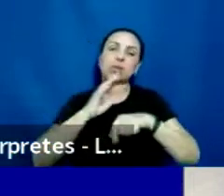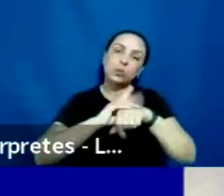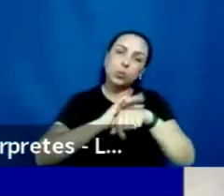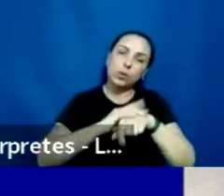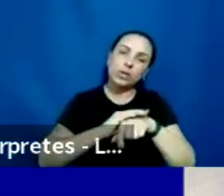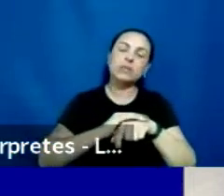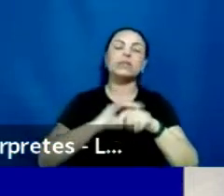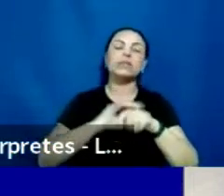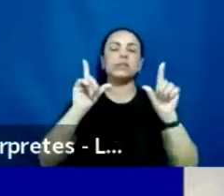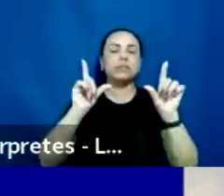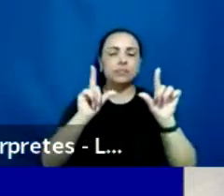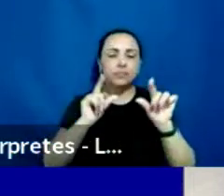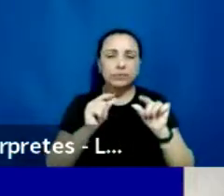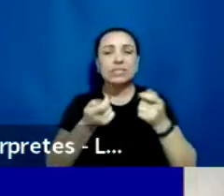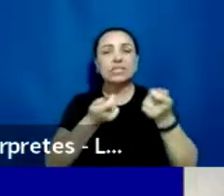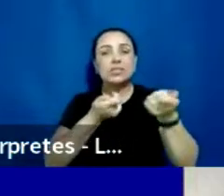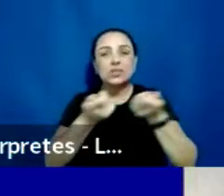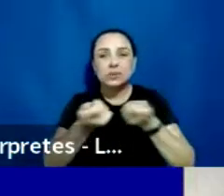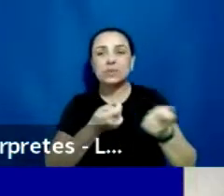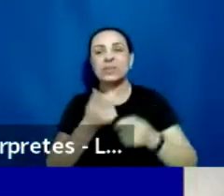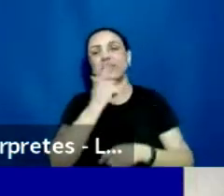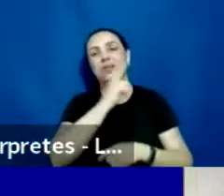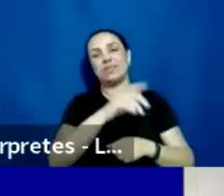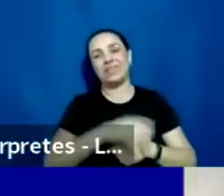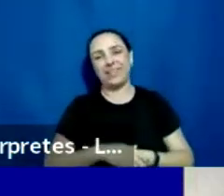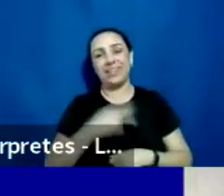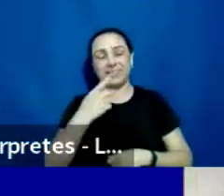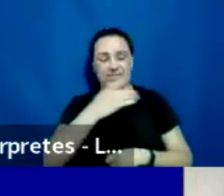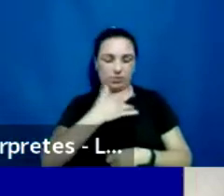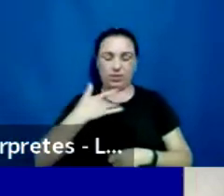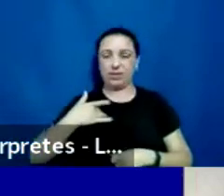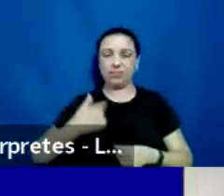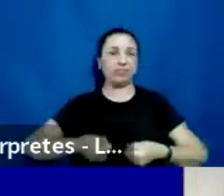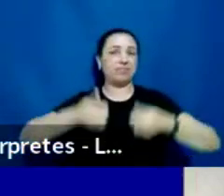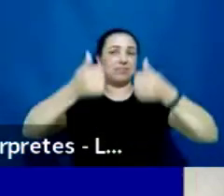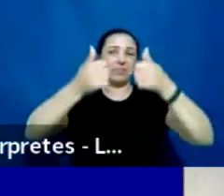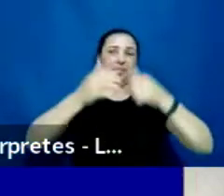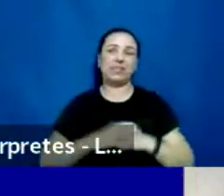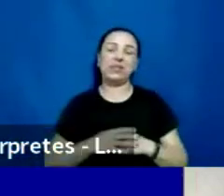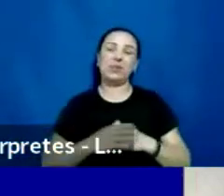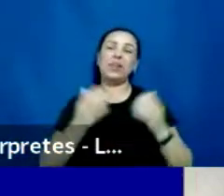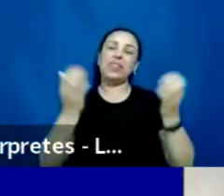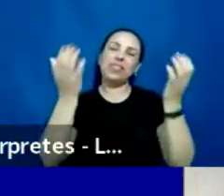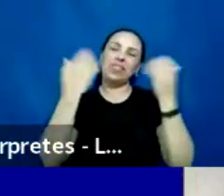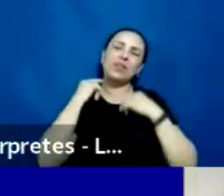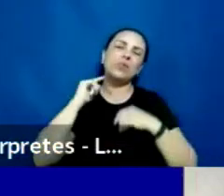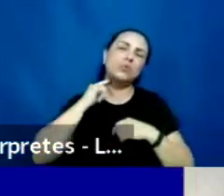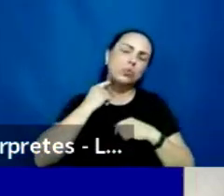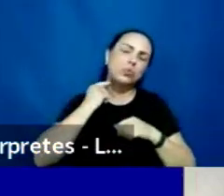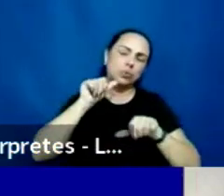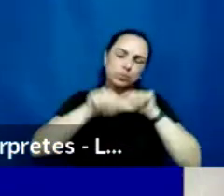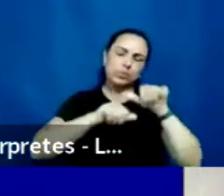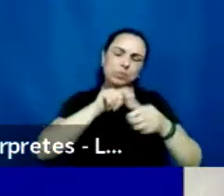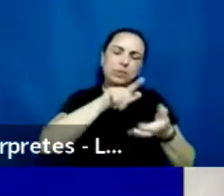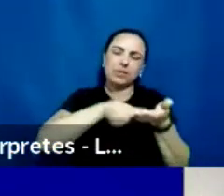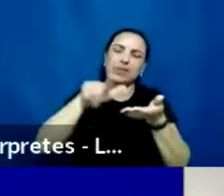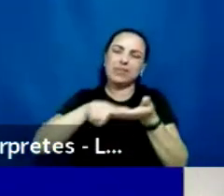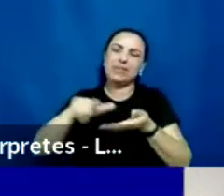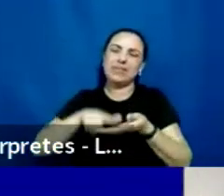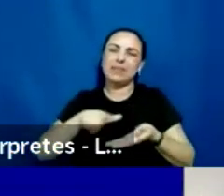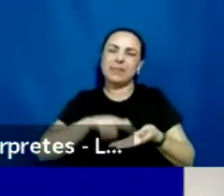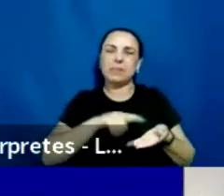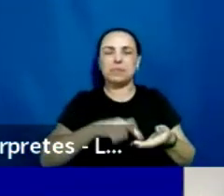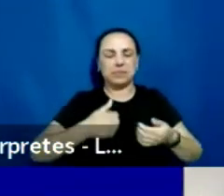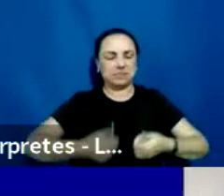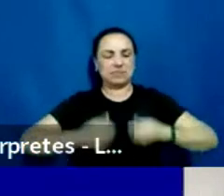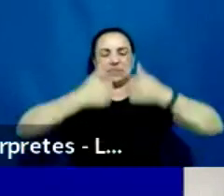ali auxiliar a sua qualidade de vida, reduzindo a acidez e os radicais livres. É um produto